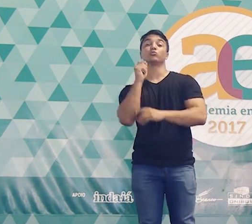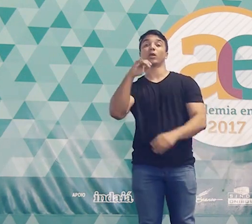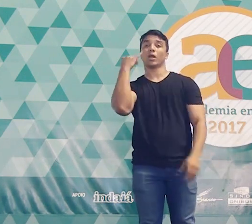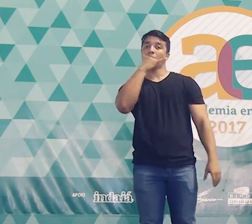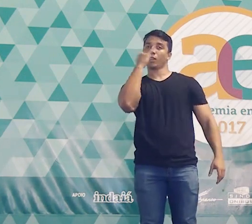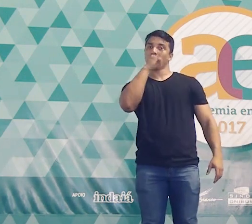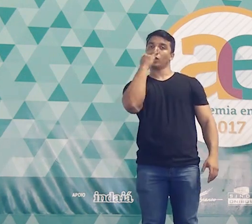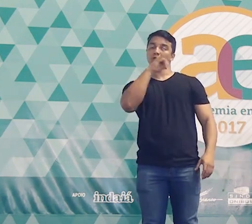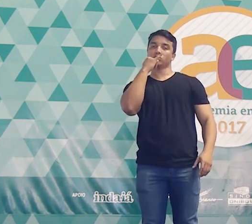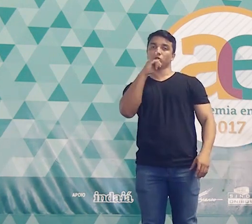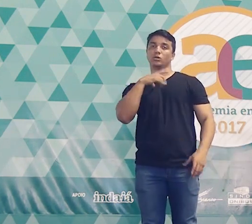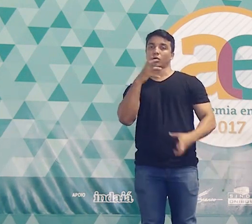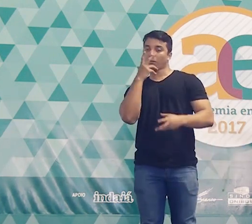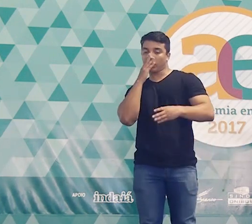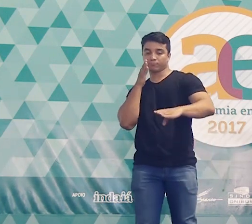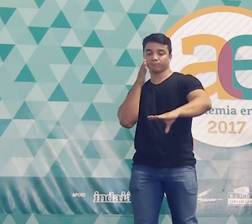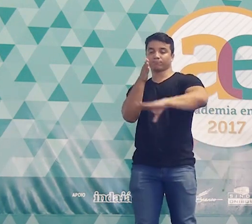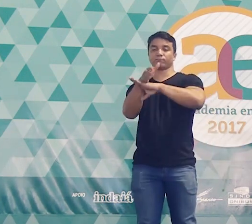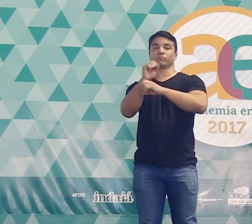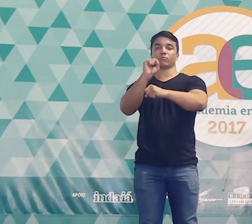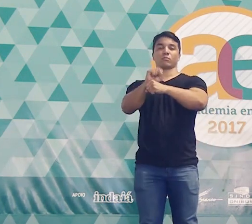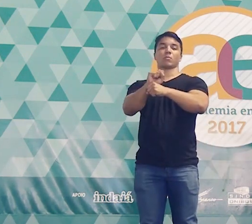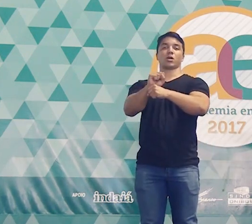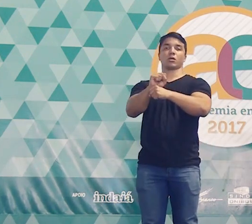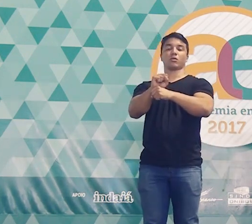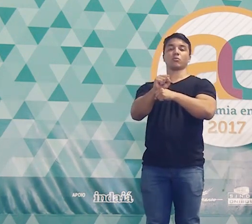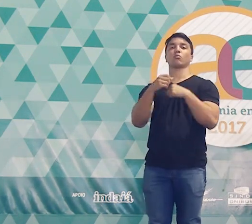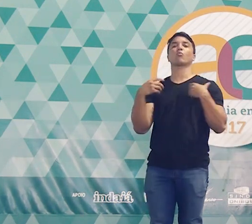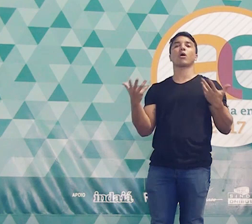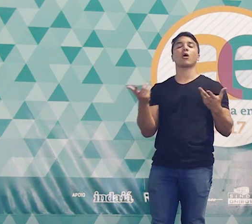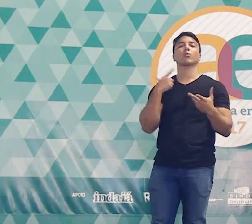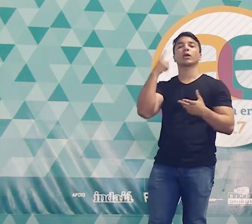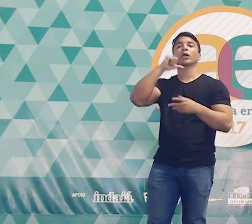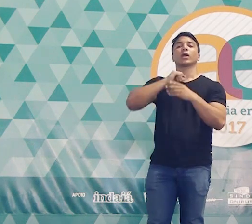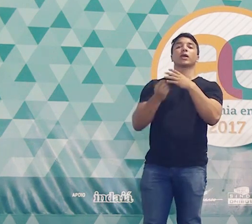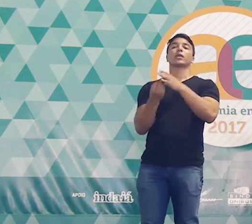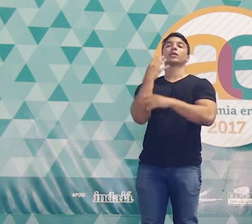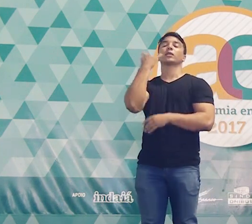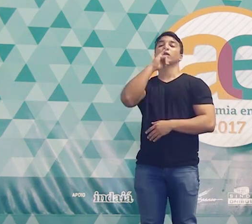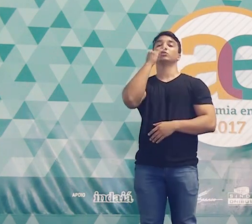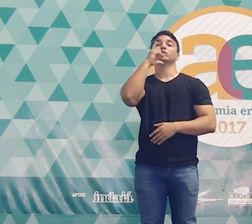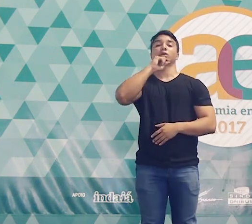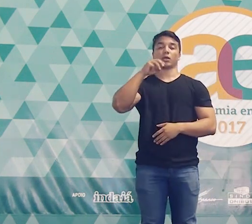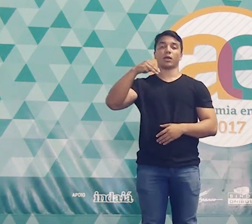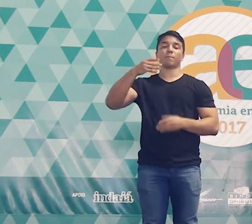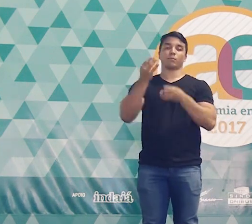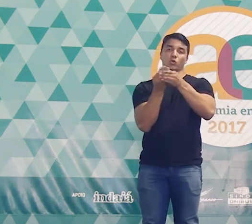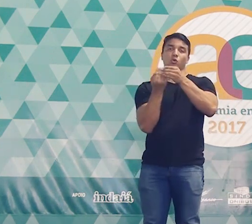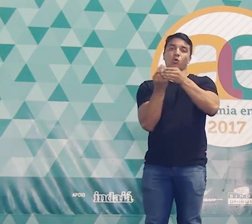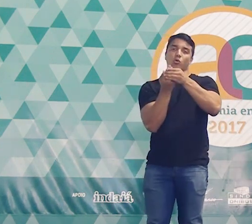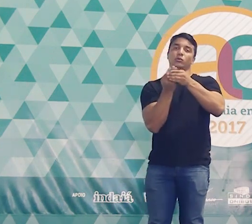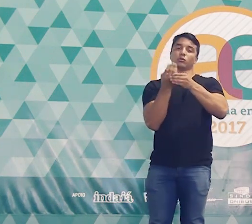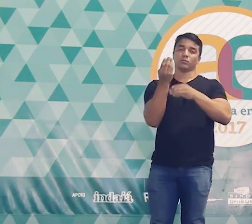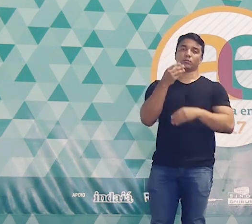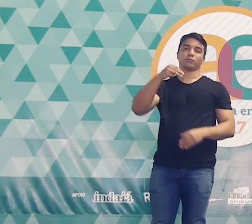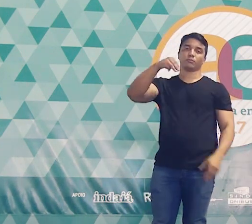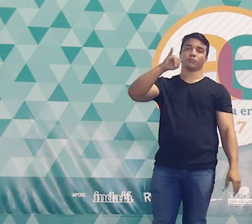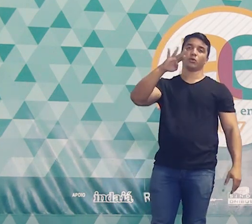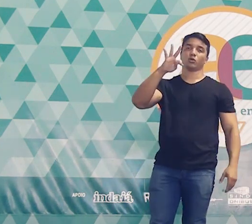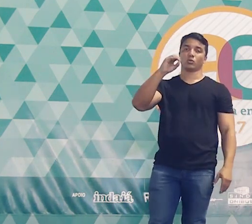quero que essa proteína atrapalhe a produção de energia da célula cancerígena. Quem é que produz energia? Mitocôndria novamente,